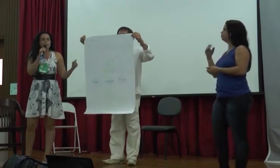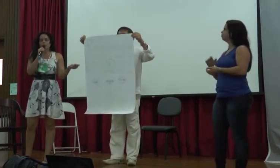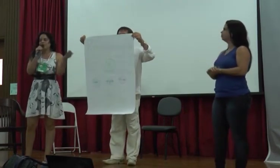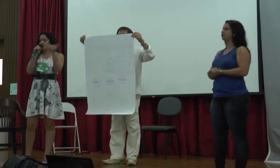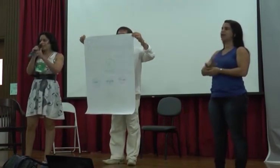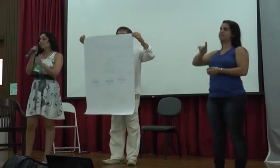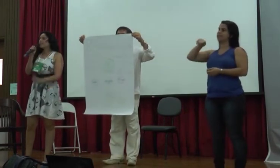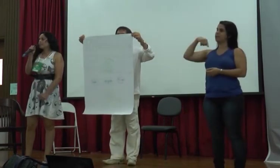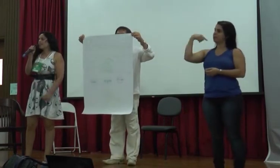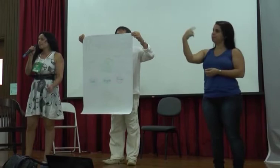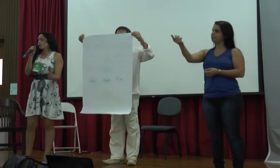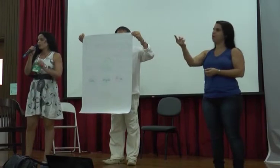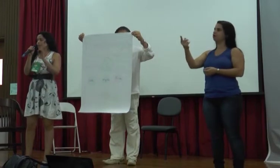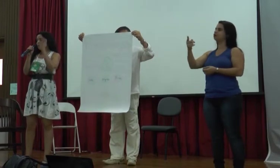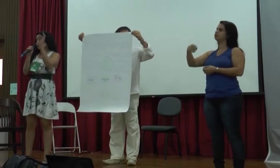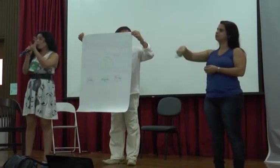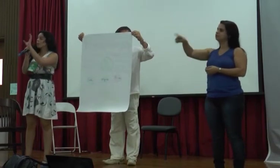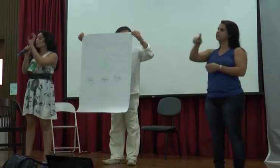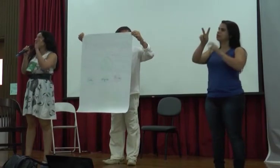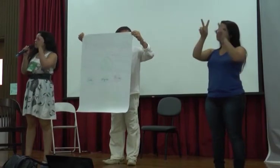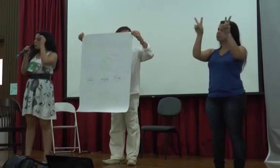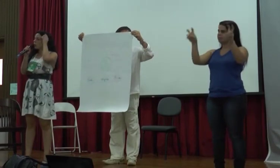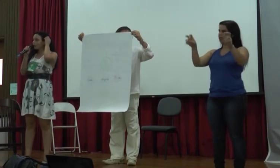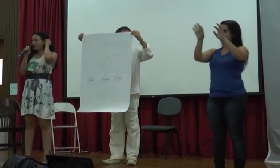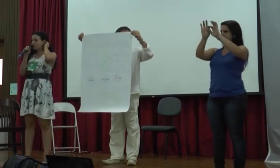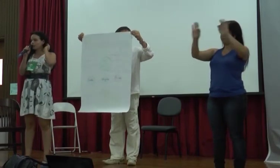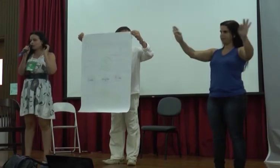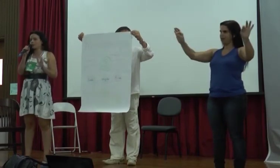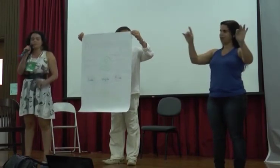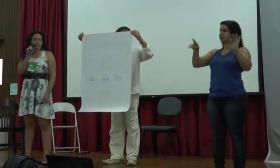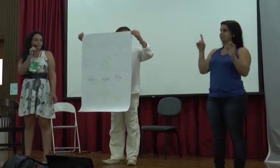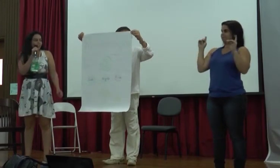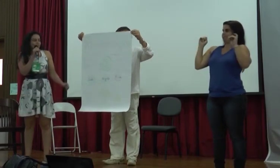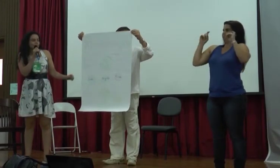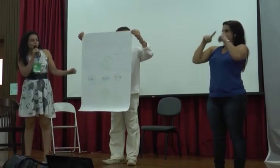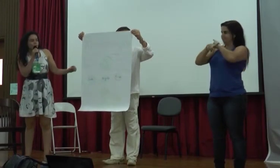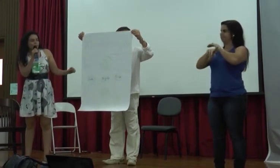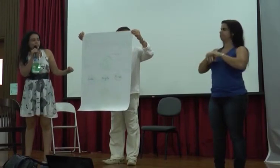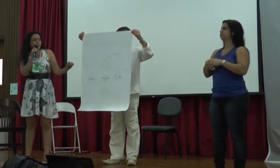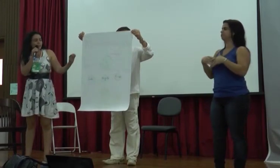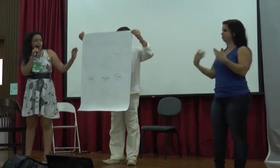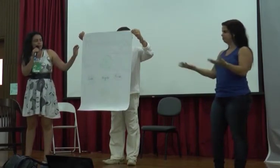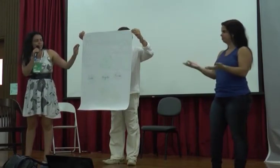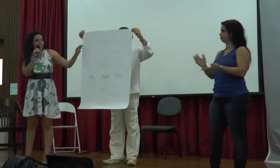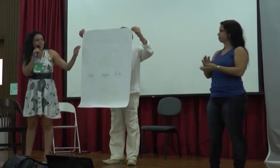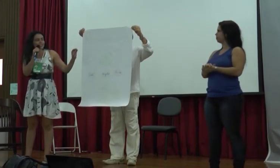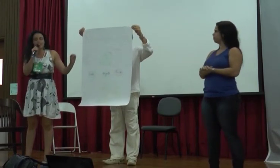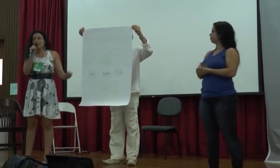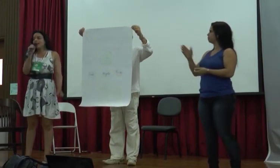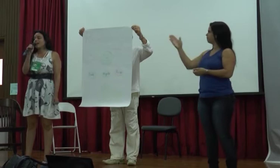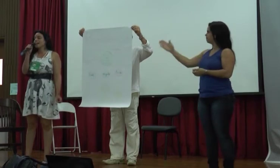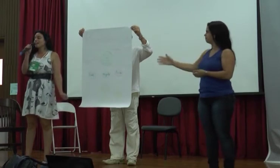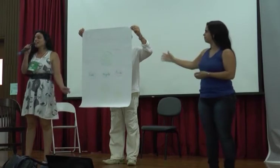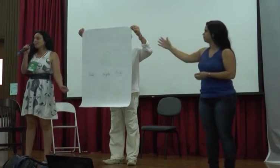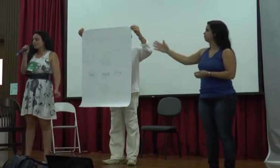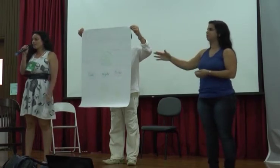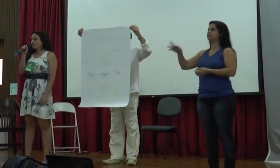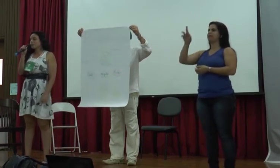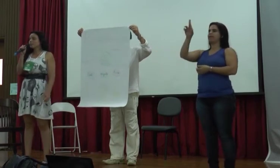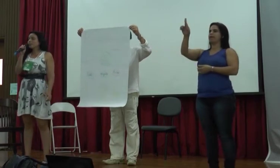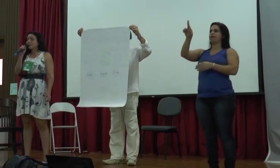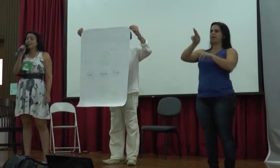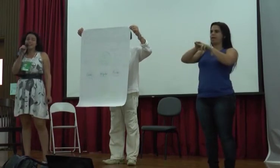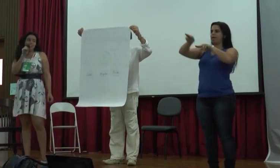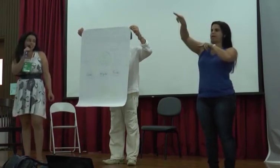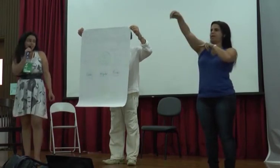favor, para depois entrar na frase, no pensamento, que é muito mais complexo. Então, aqui seria a reencarnação.